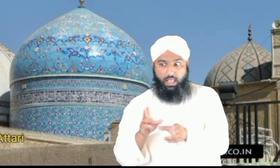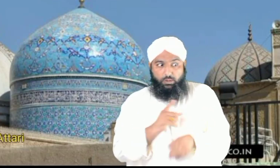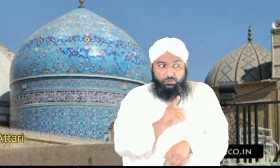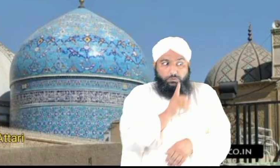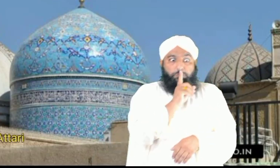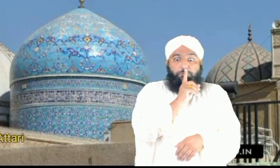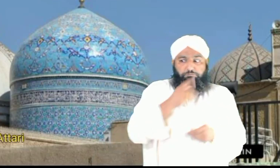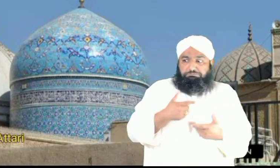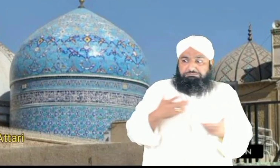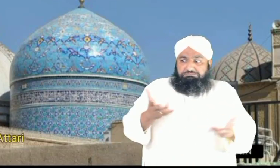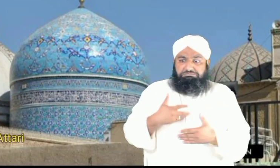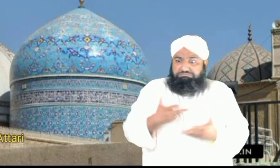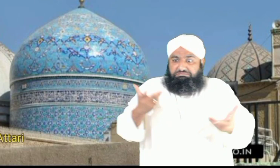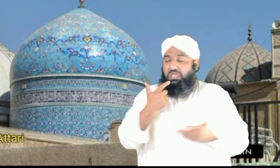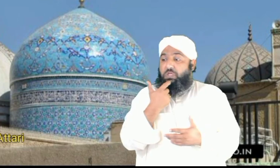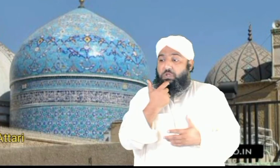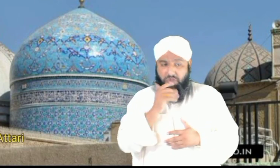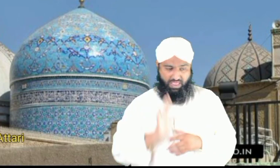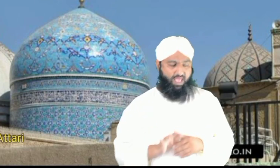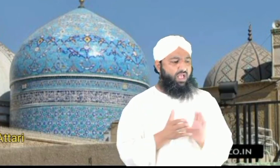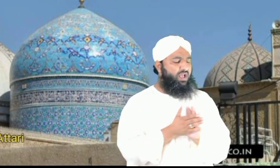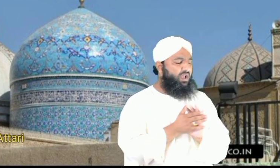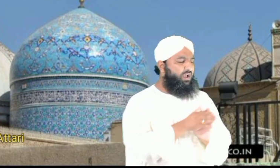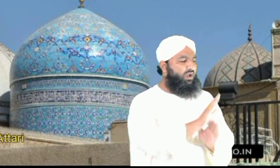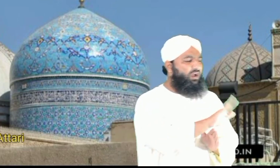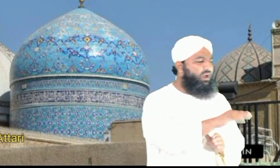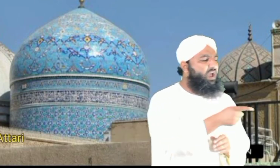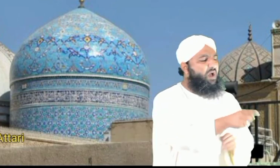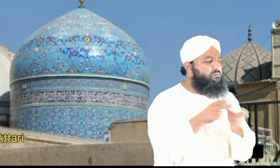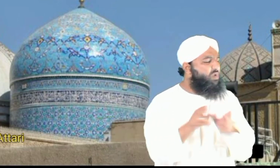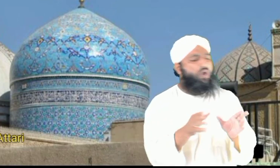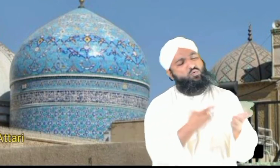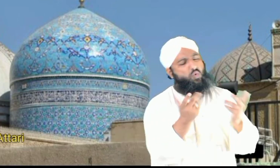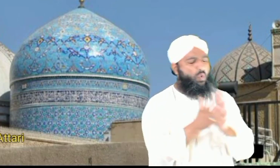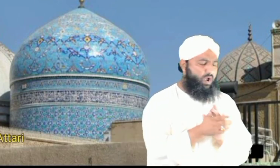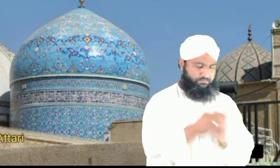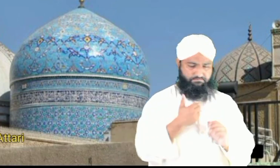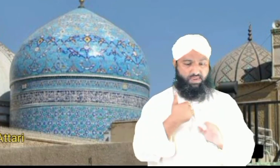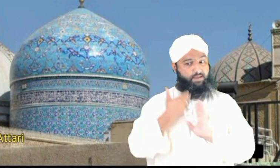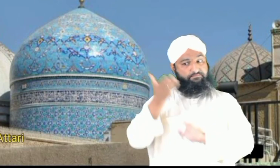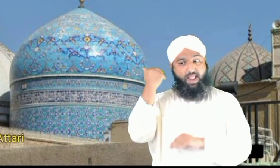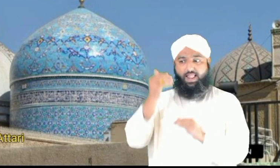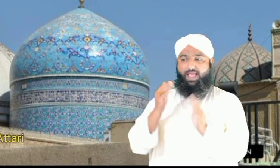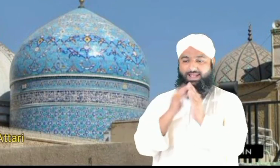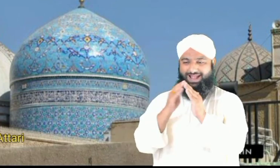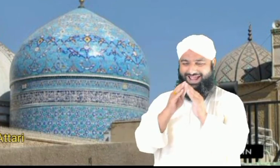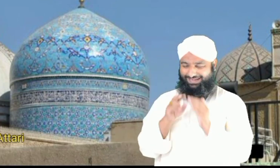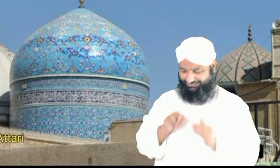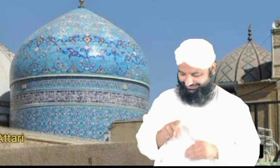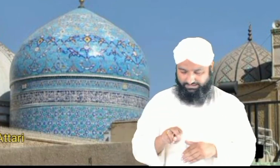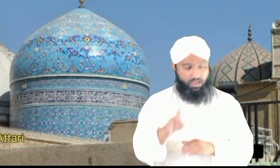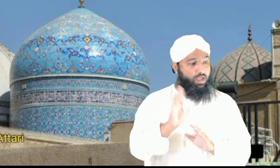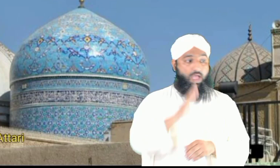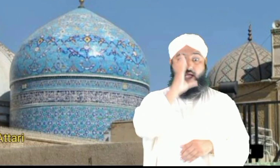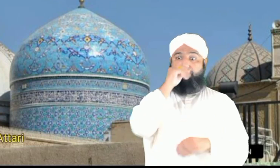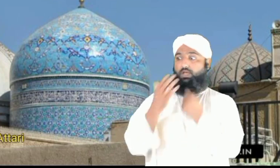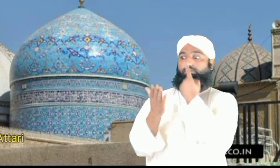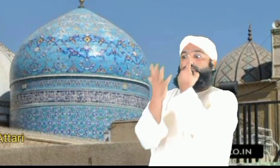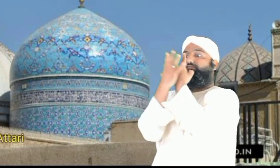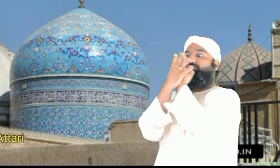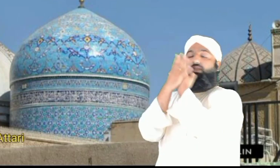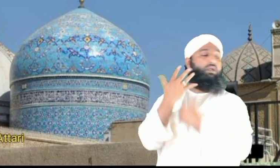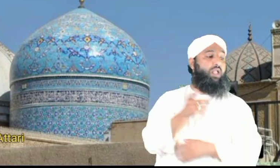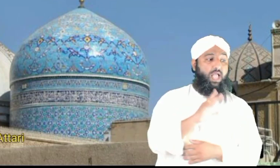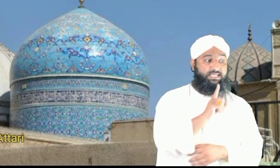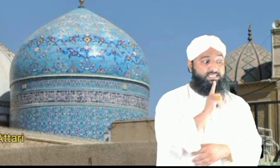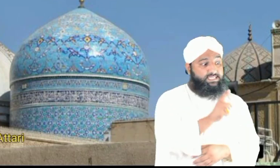رہے ہو۔ نوجوان نے کہا بات یہ ہے کہ میں جب گھر سے نکلا تھا میری ماں نے مجھ سے ایک وعدہ کیا تھا کہ بیٹا ہر حال میں سچ بولنا، میں ماں سے